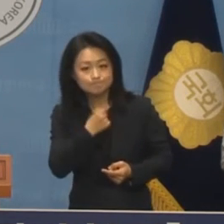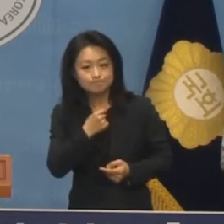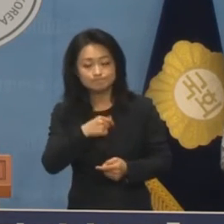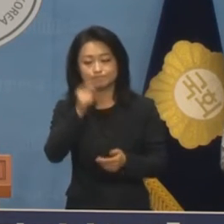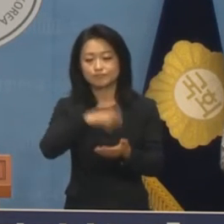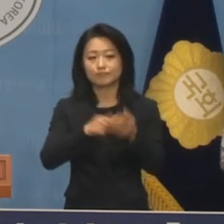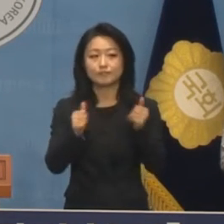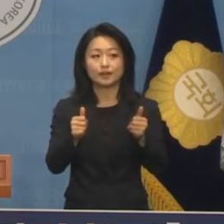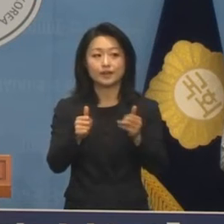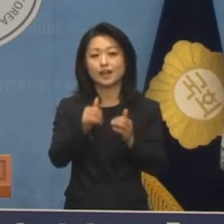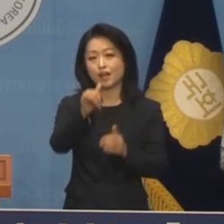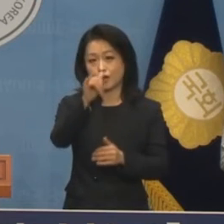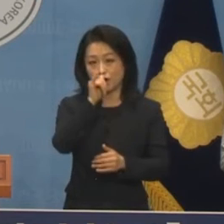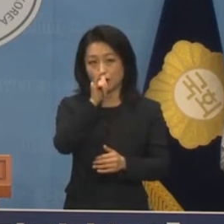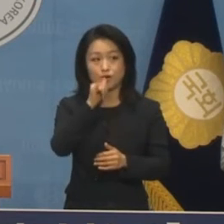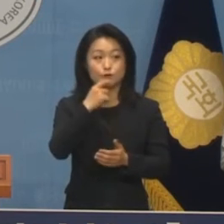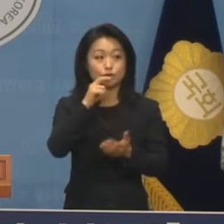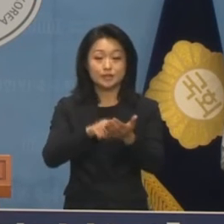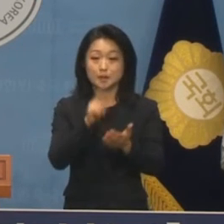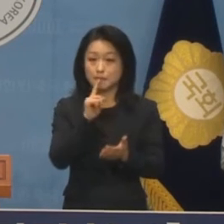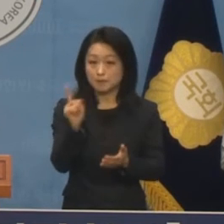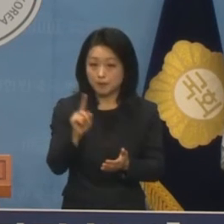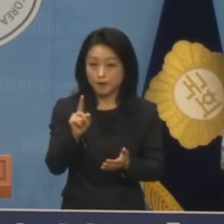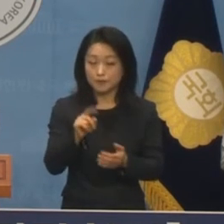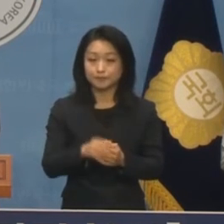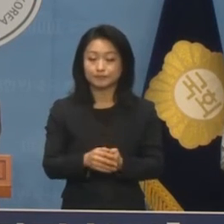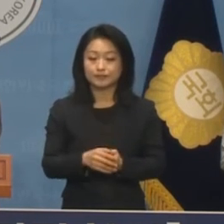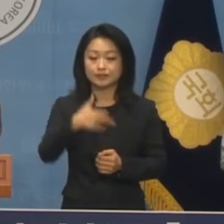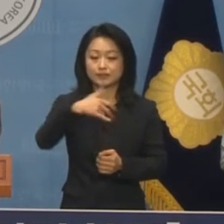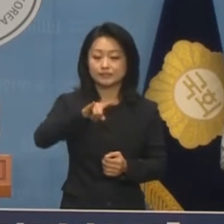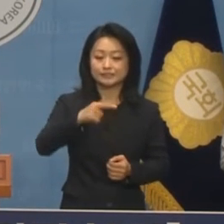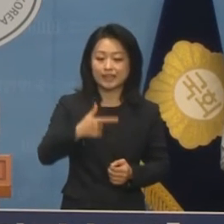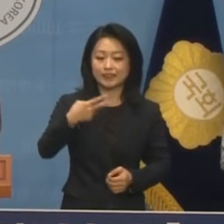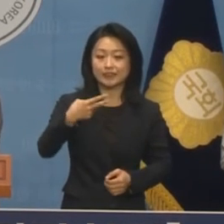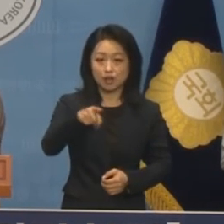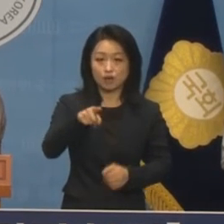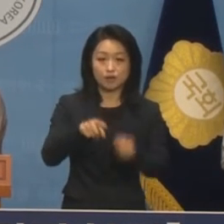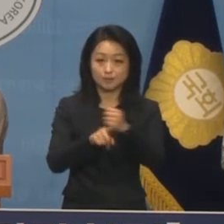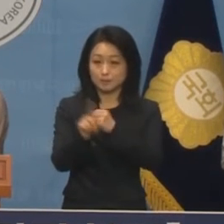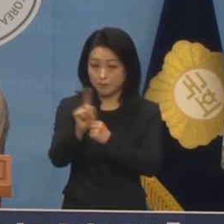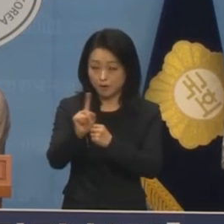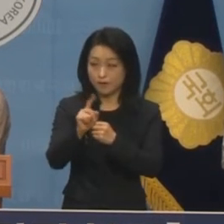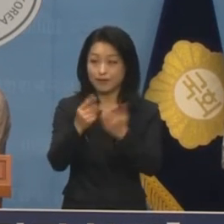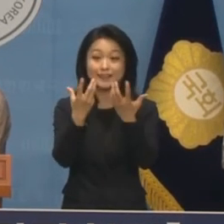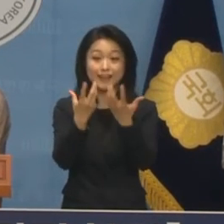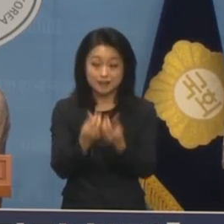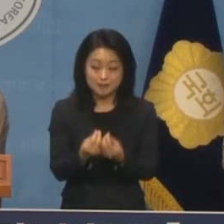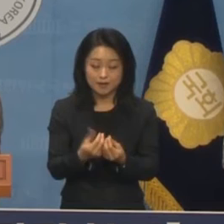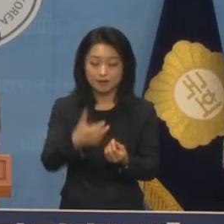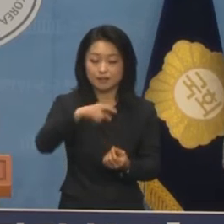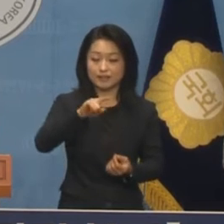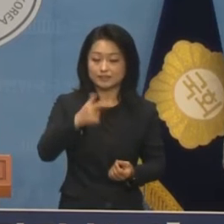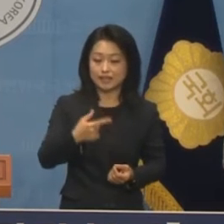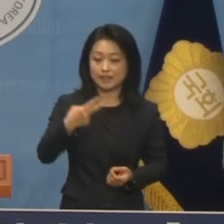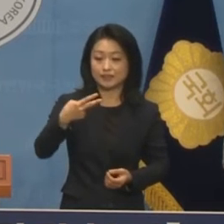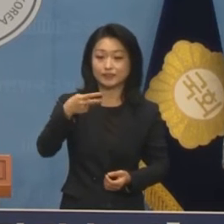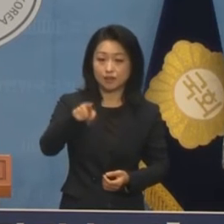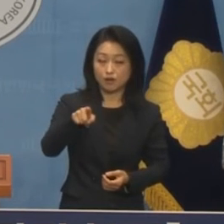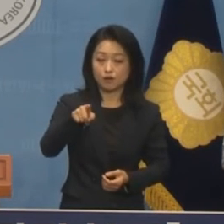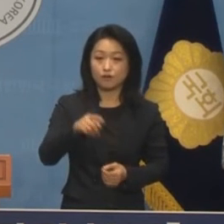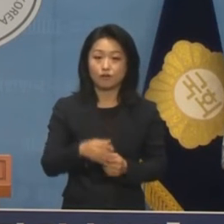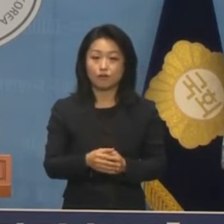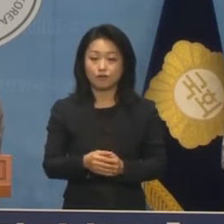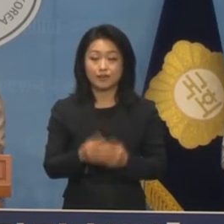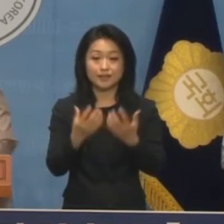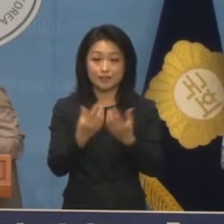겁니다. 쉽게 말씀드립니다. 젠더가 뭐냐? 예를 들면 젠더는